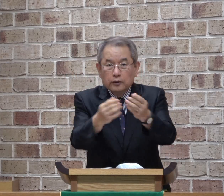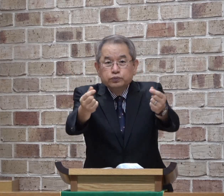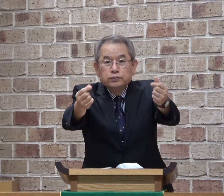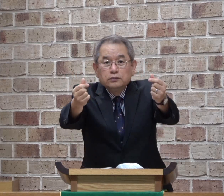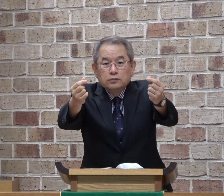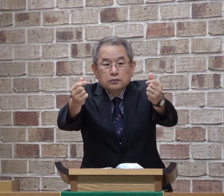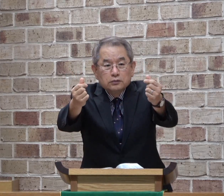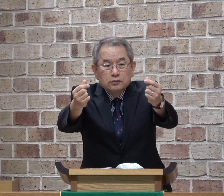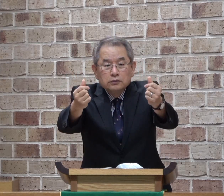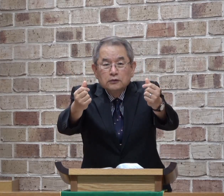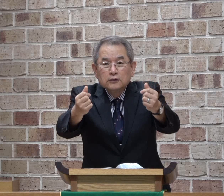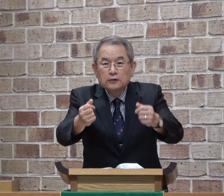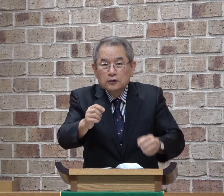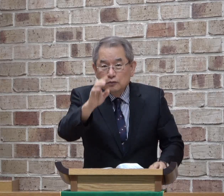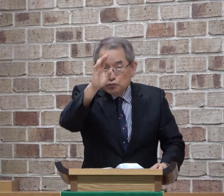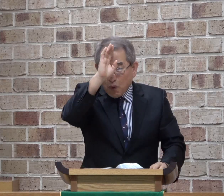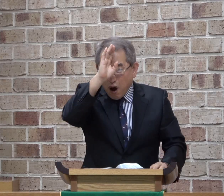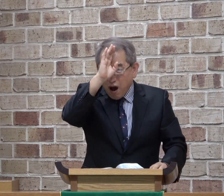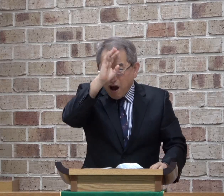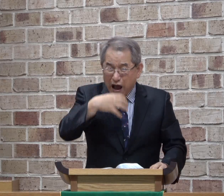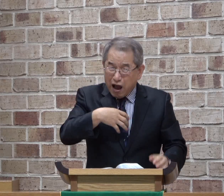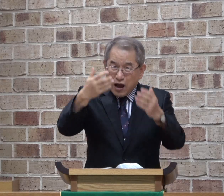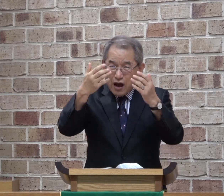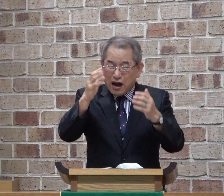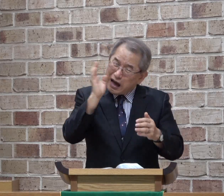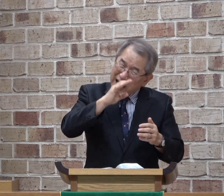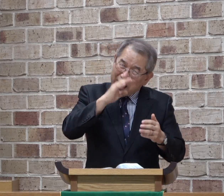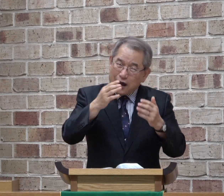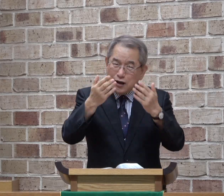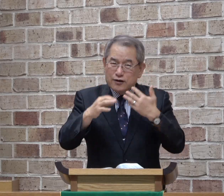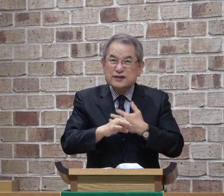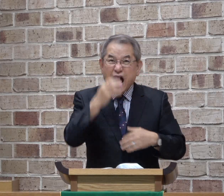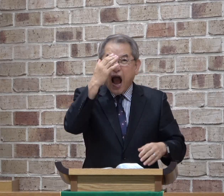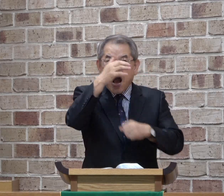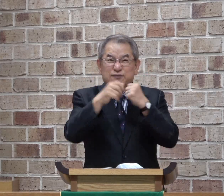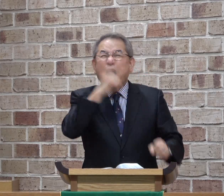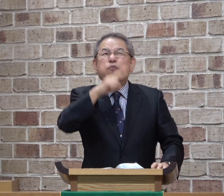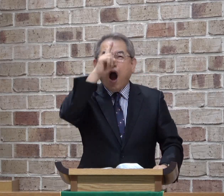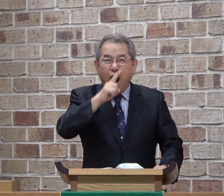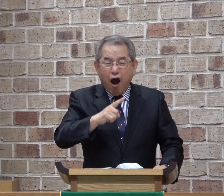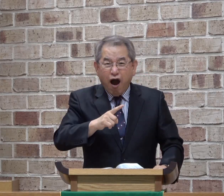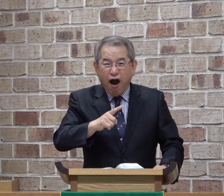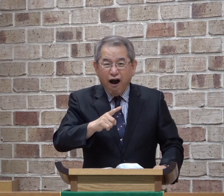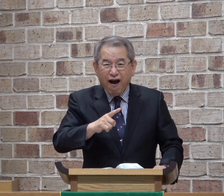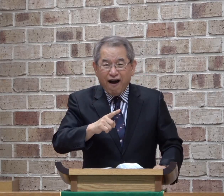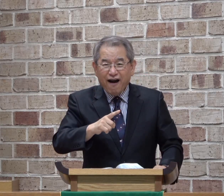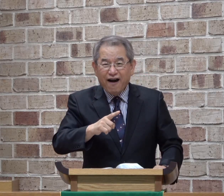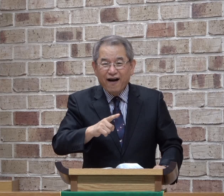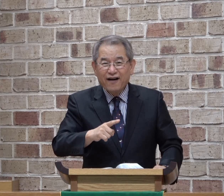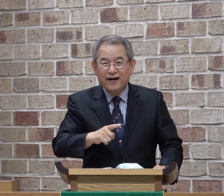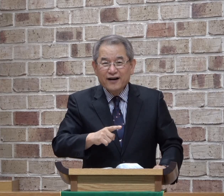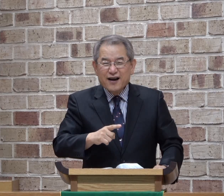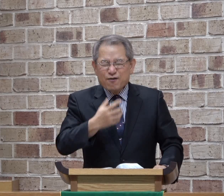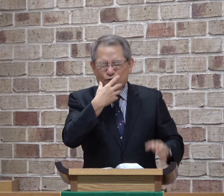그것은 마치 우리가 신앙의 행위만 다를 뿐 기복신앙에 지나지 않다고 합니다. 안 들어주시면 하나님은